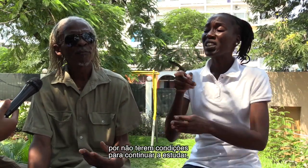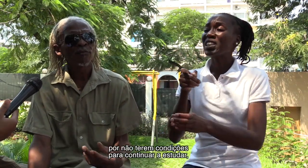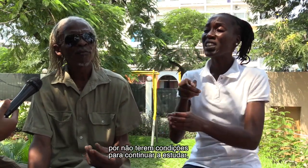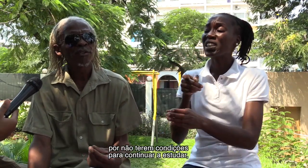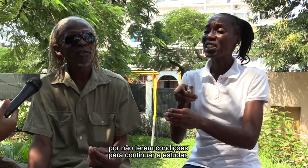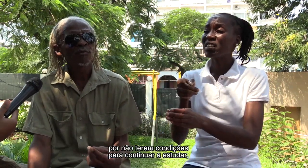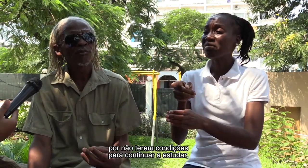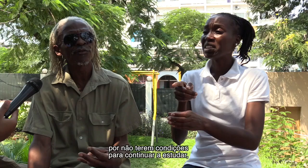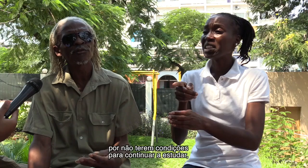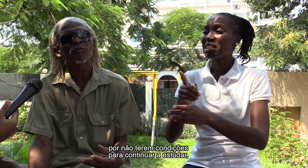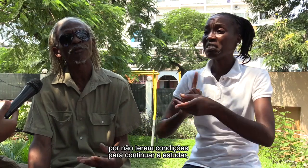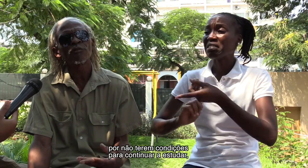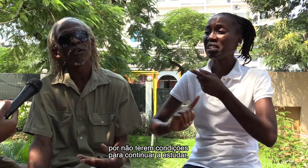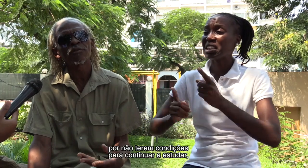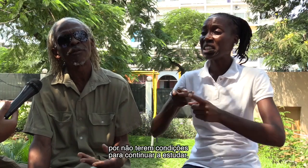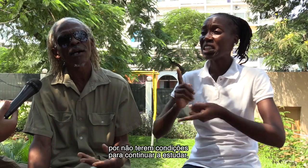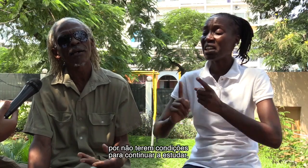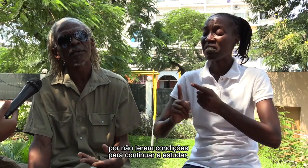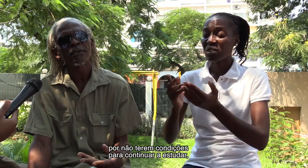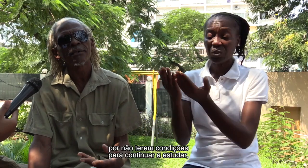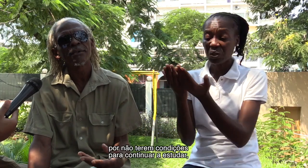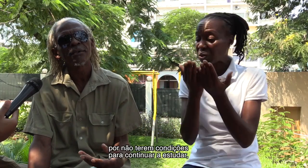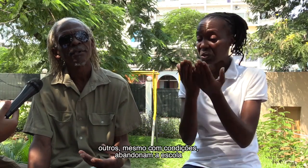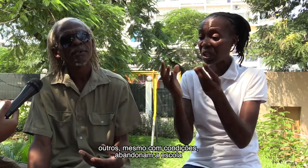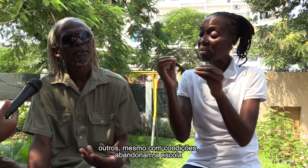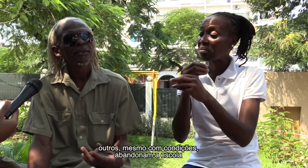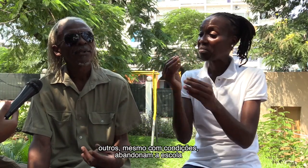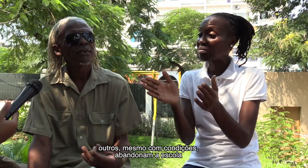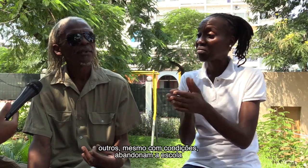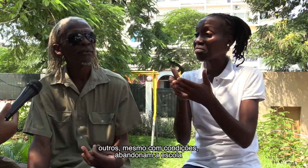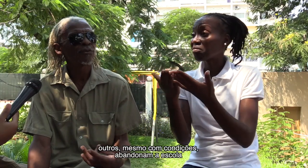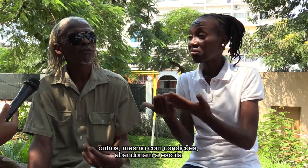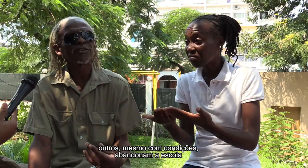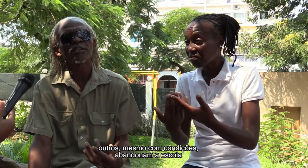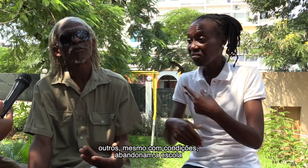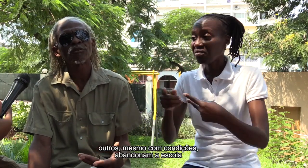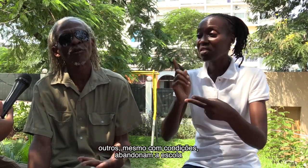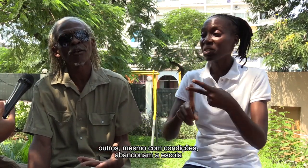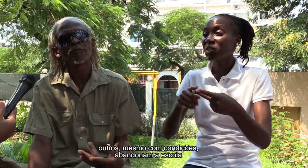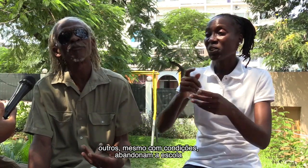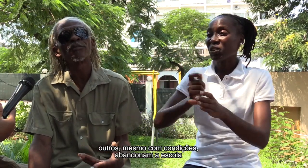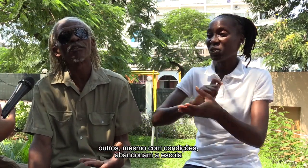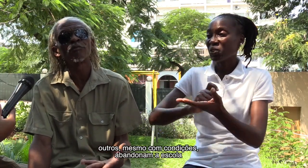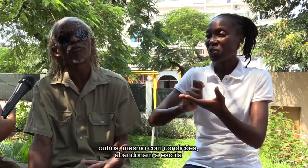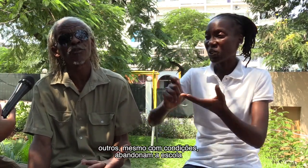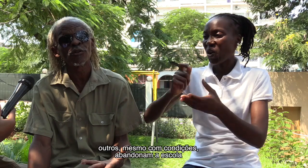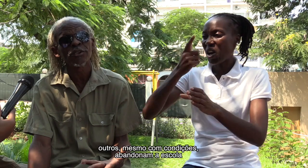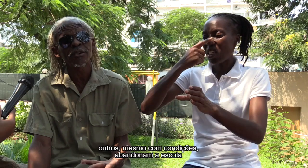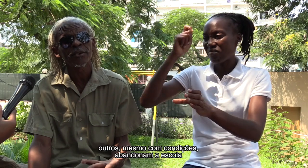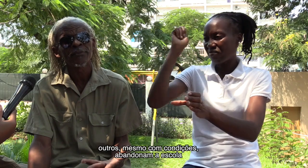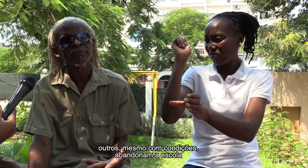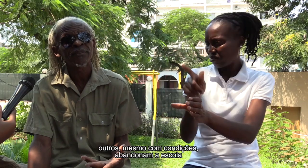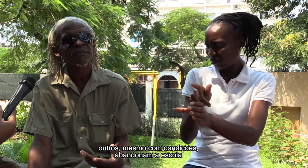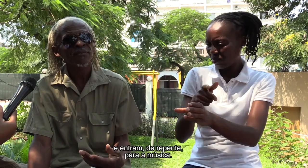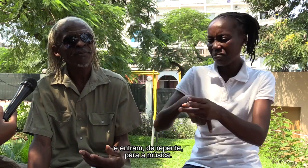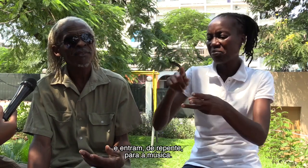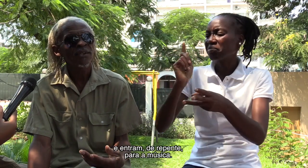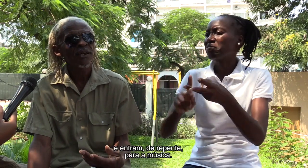provavelmente por não terem condições de continuar a estudar, outros deixam a escola mesmo tendo condições,